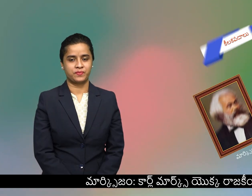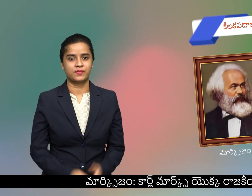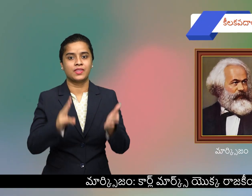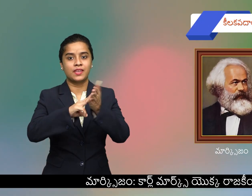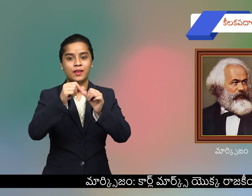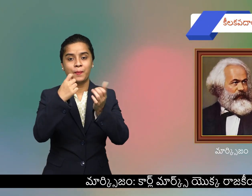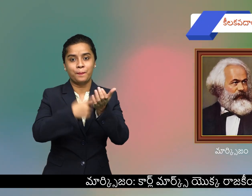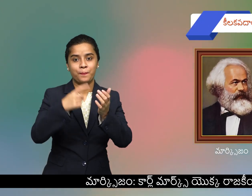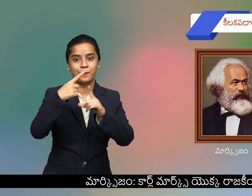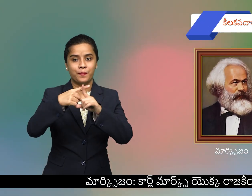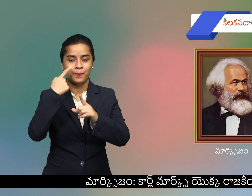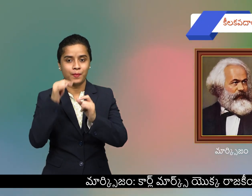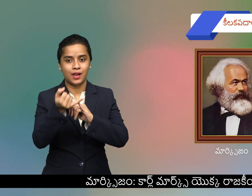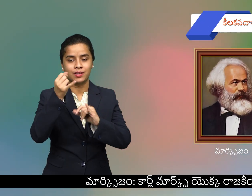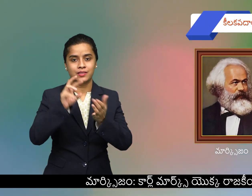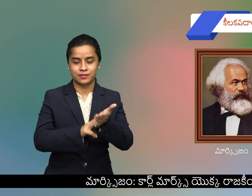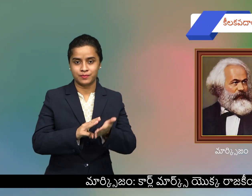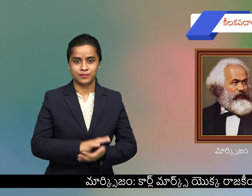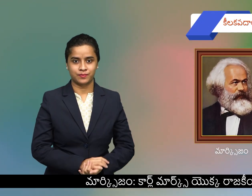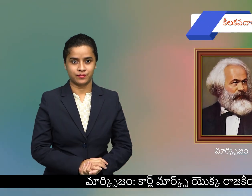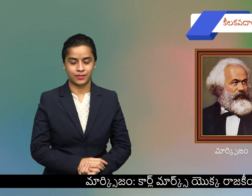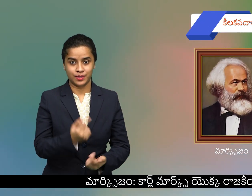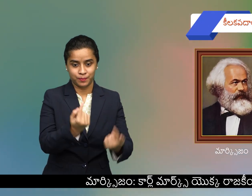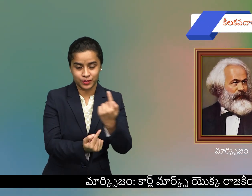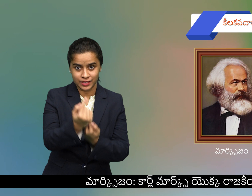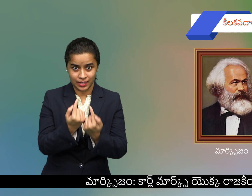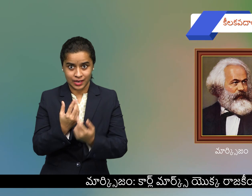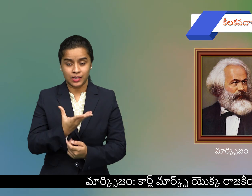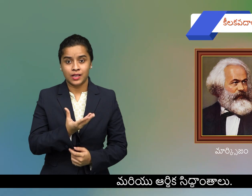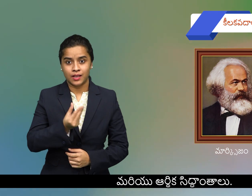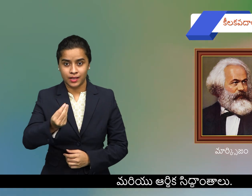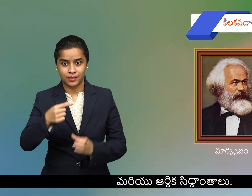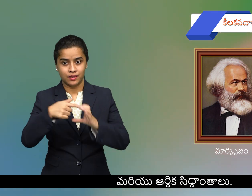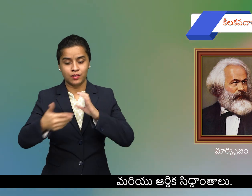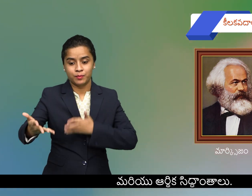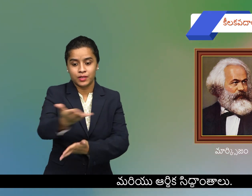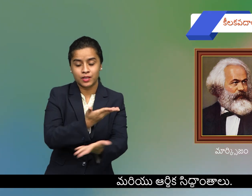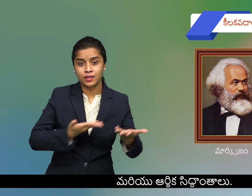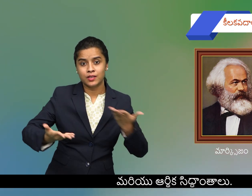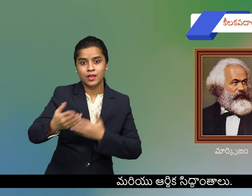4. మార్క్సిజం. కార్ల్ మార్క్స్ యొక్క రాజకీయ మరియు ఆర్థిక